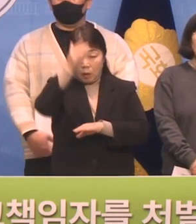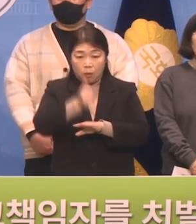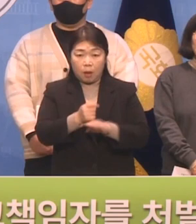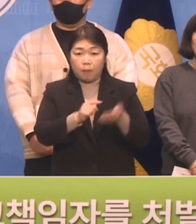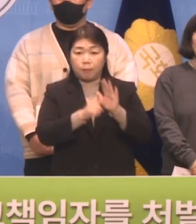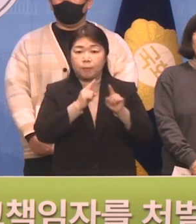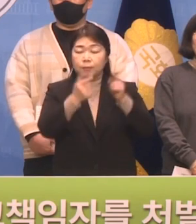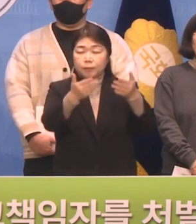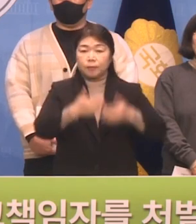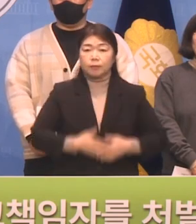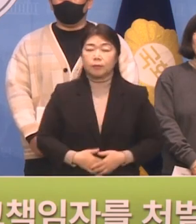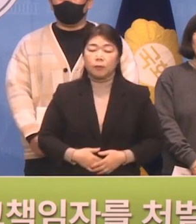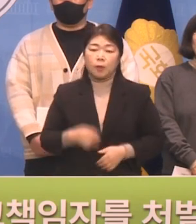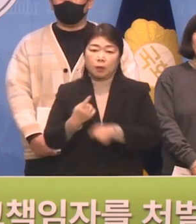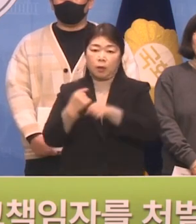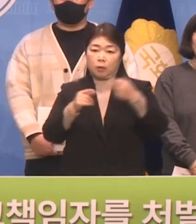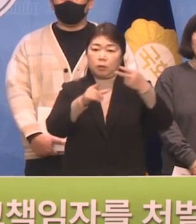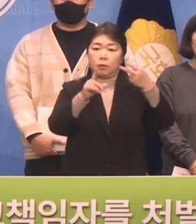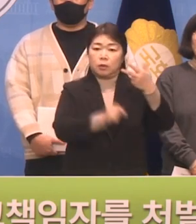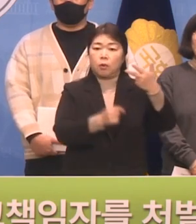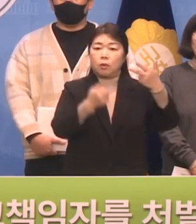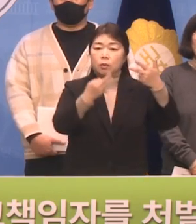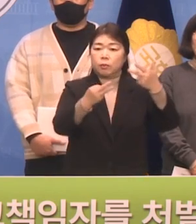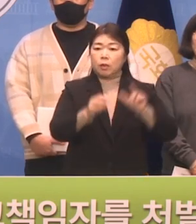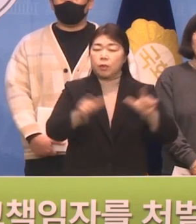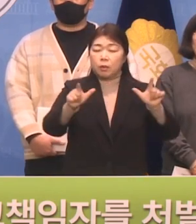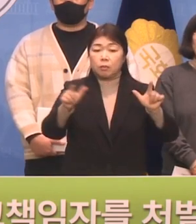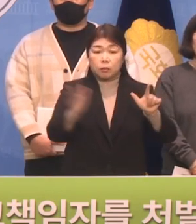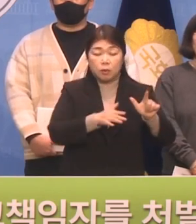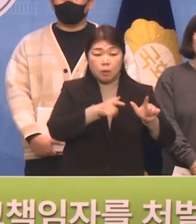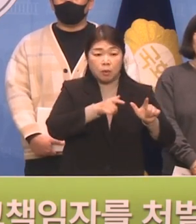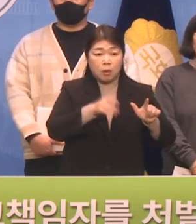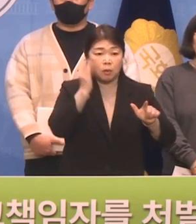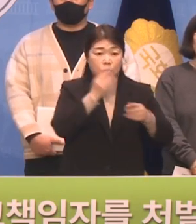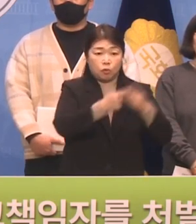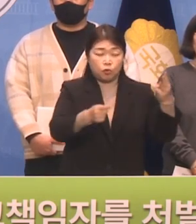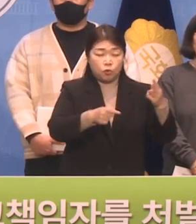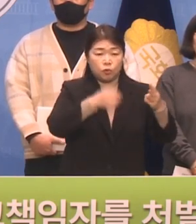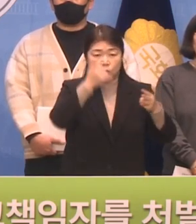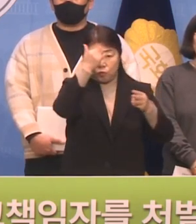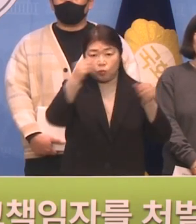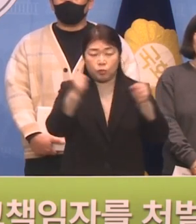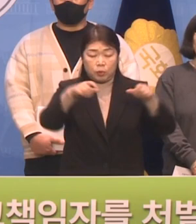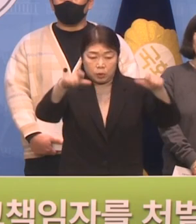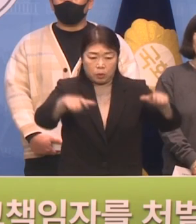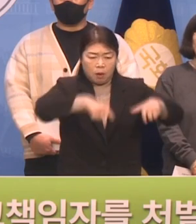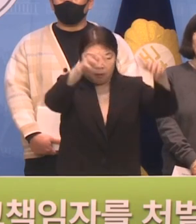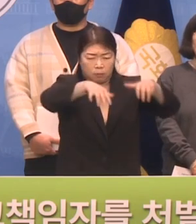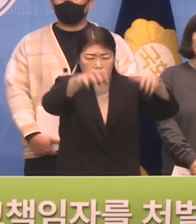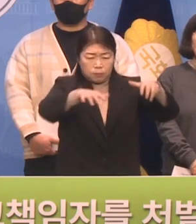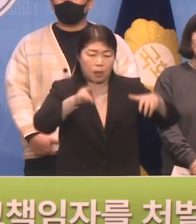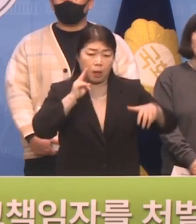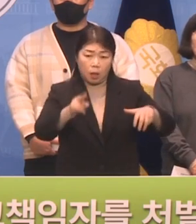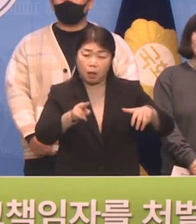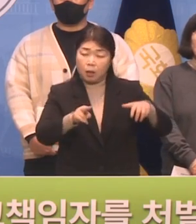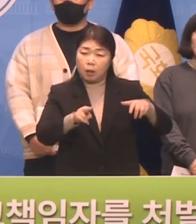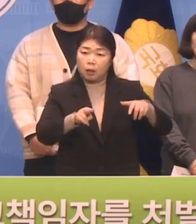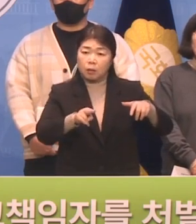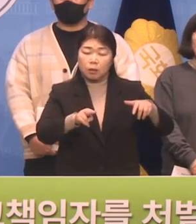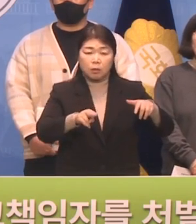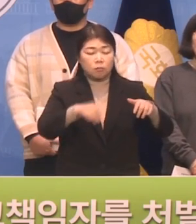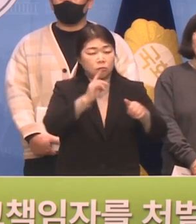말씀드리겠습니다. 지난해 7월 13일부터 청주시와 충북도에는 집중호우가 내리기 시작하였습니다.